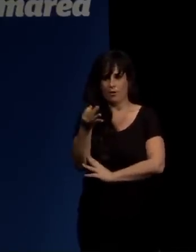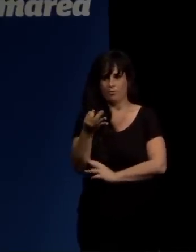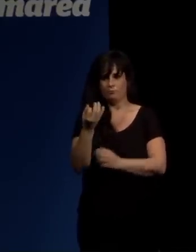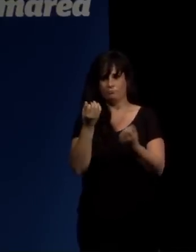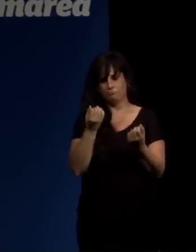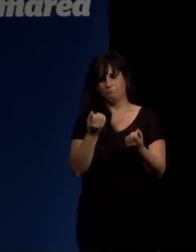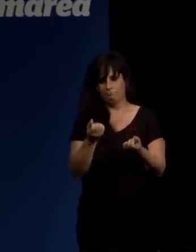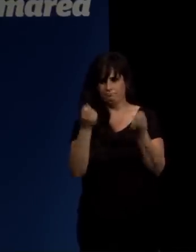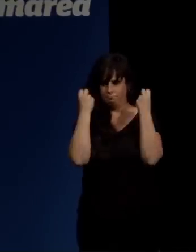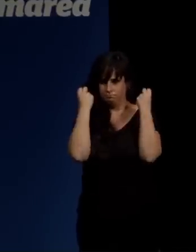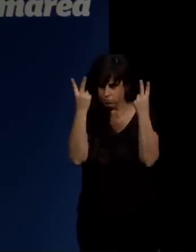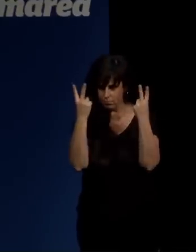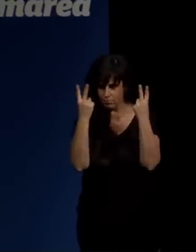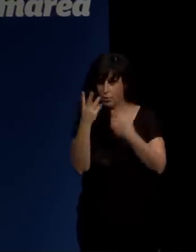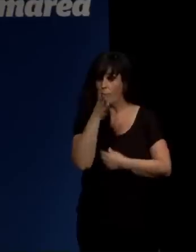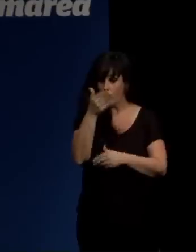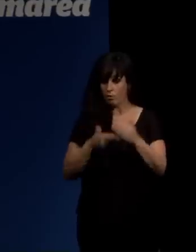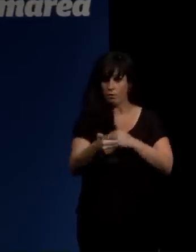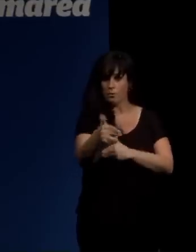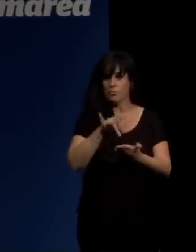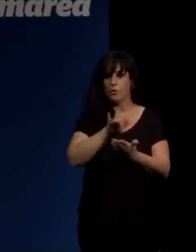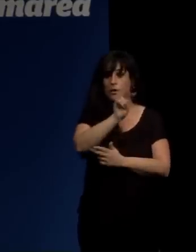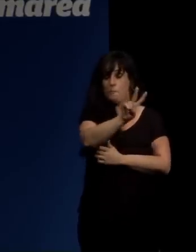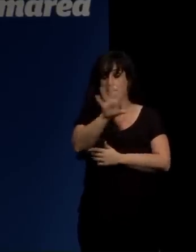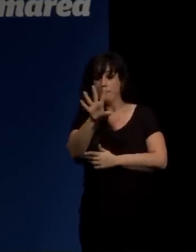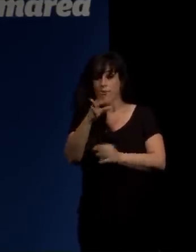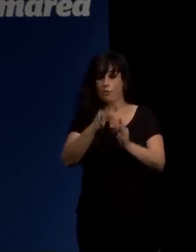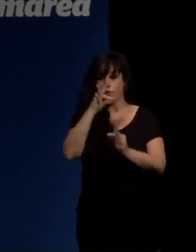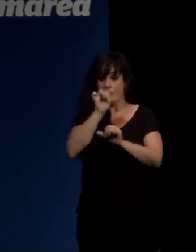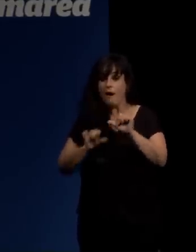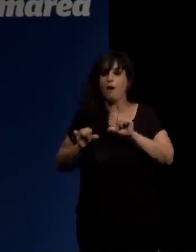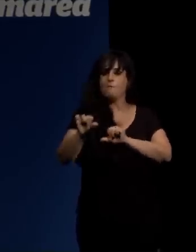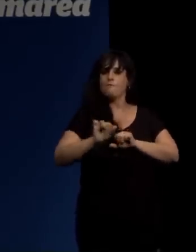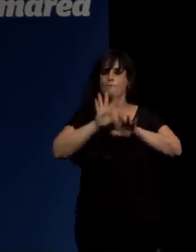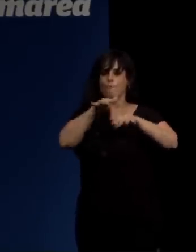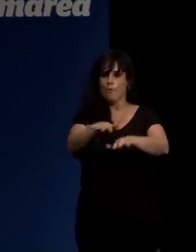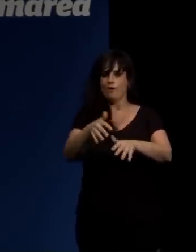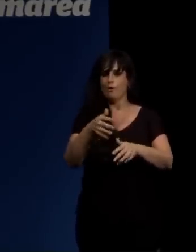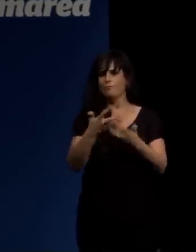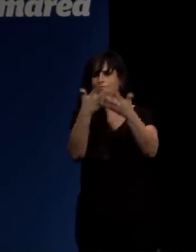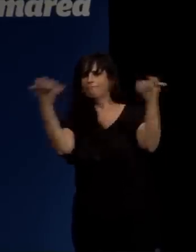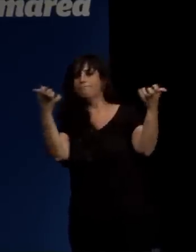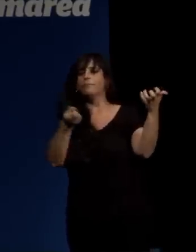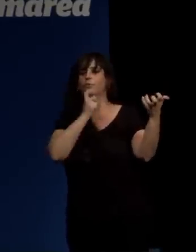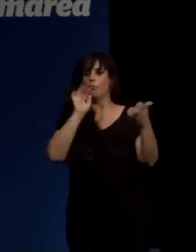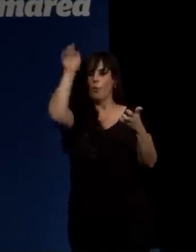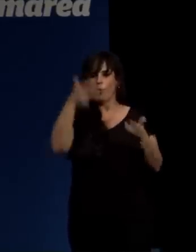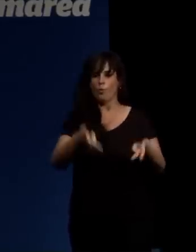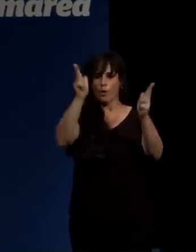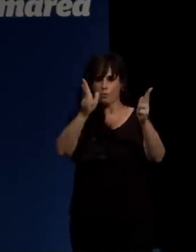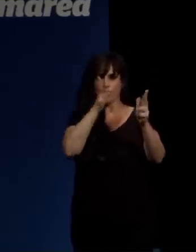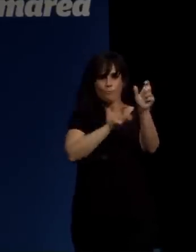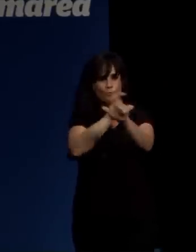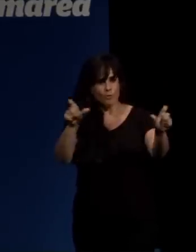a partir do 25 de setembro, coa Marea, coa expresión auténticamente democrática do exercicio da cidadanía pola